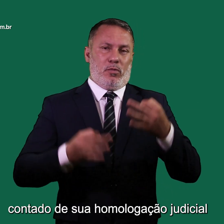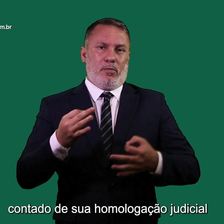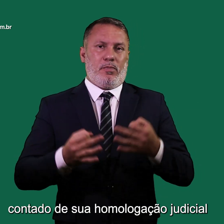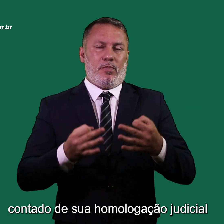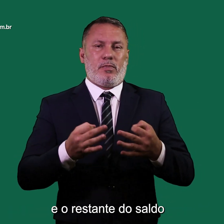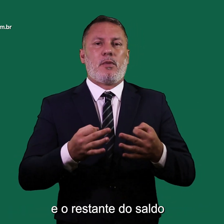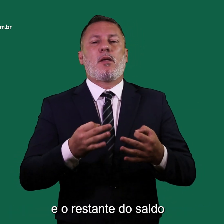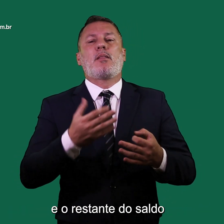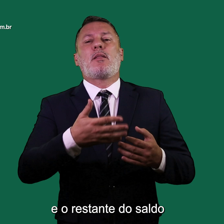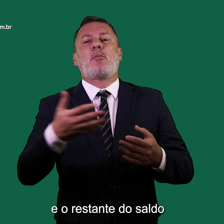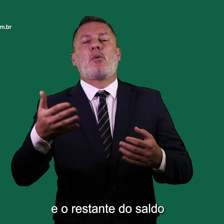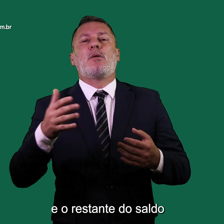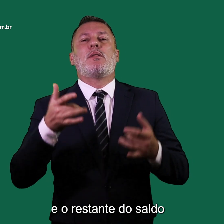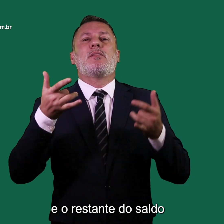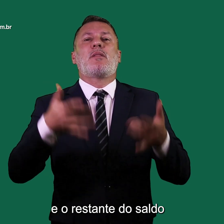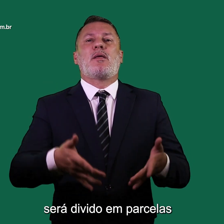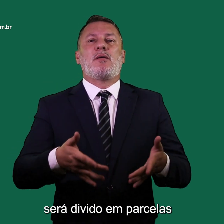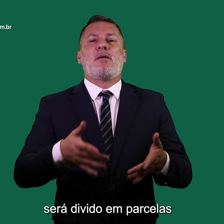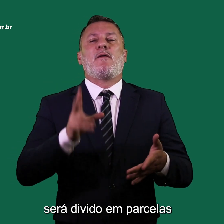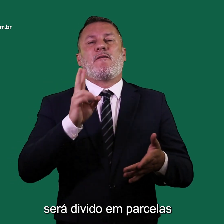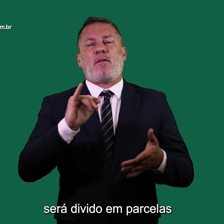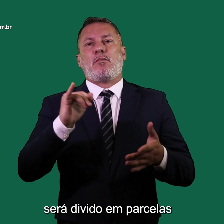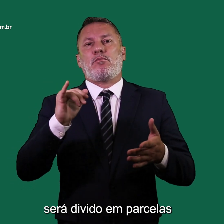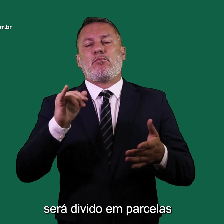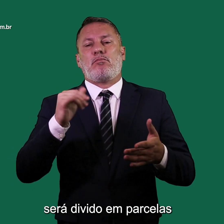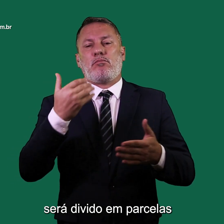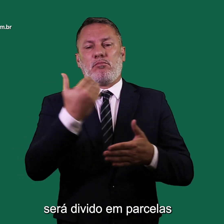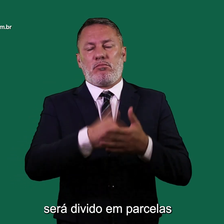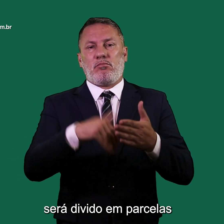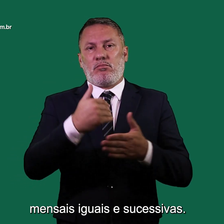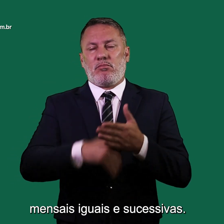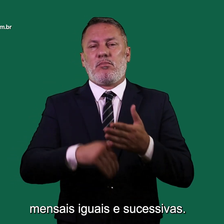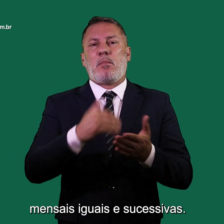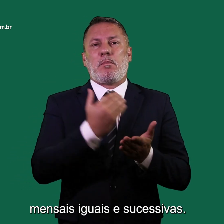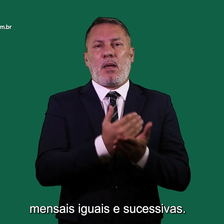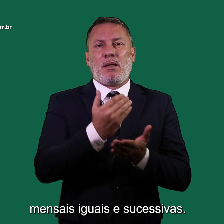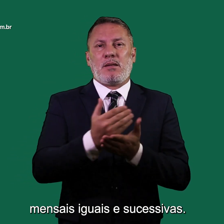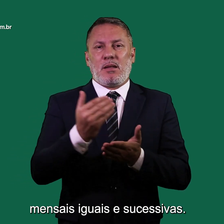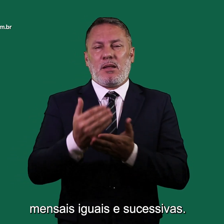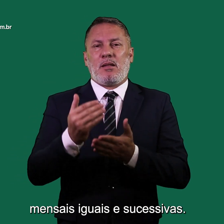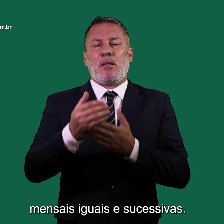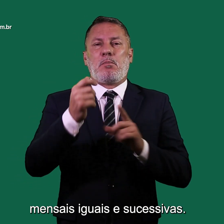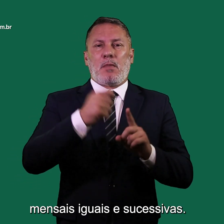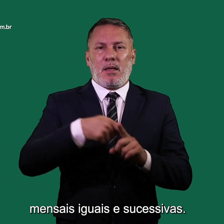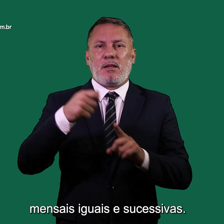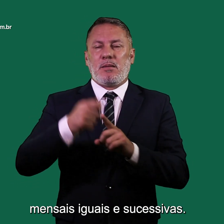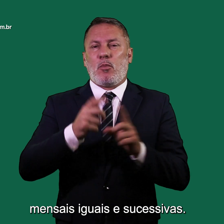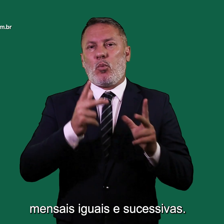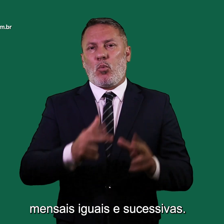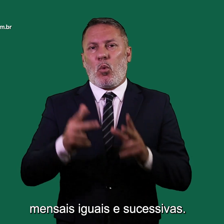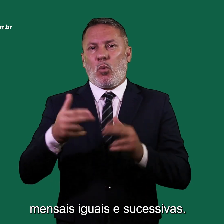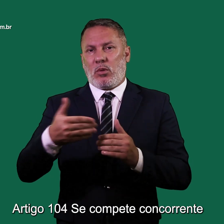judicial, e o restante do saldo será devido em parcelas mensais iguais e sucessivas.